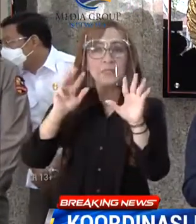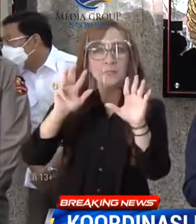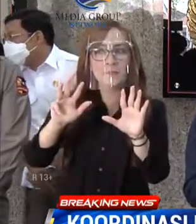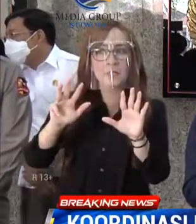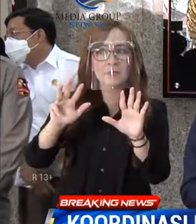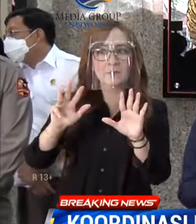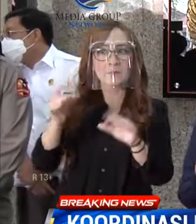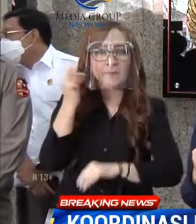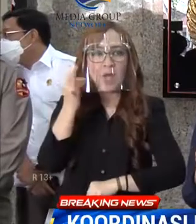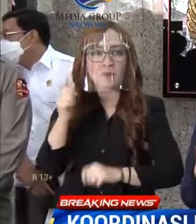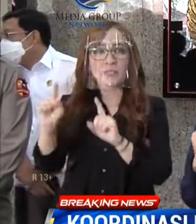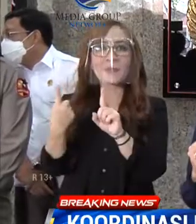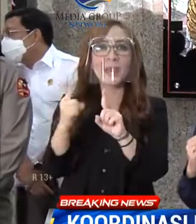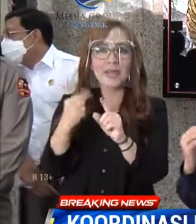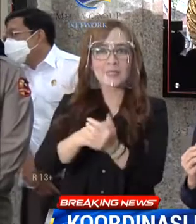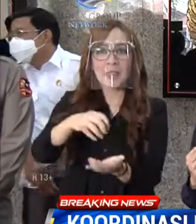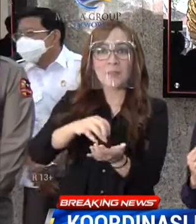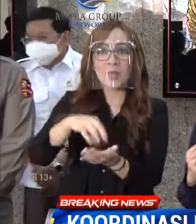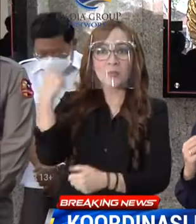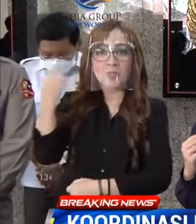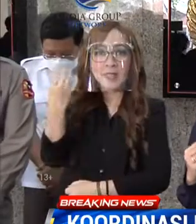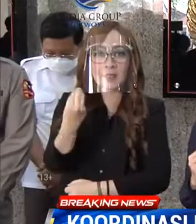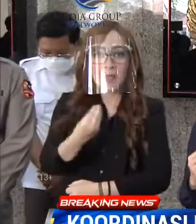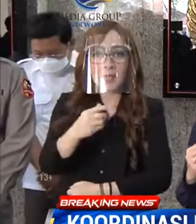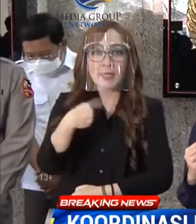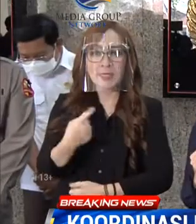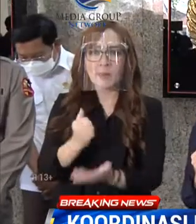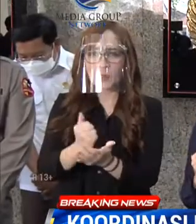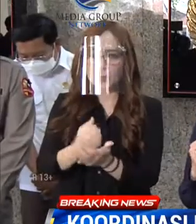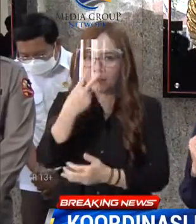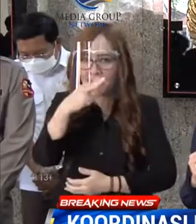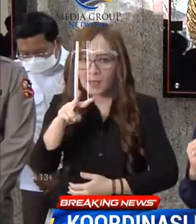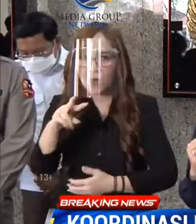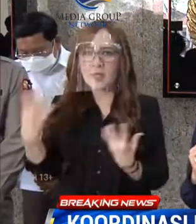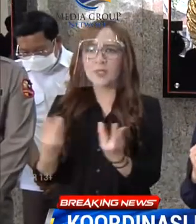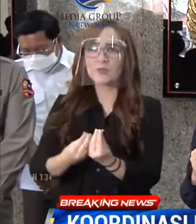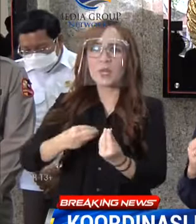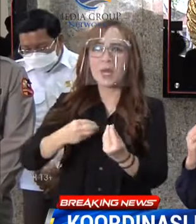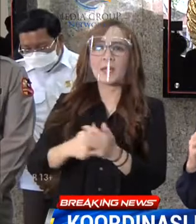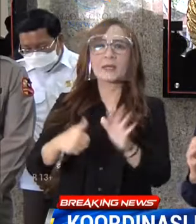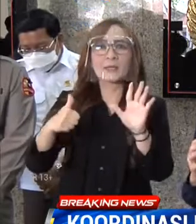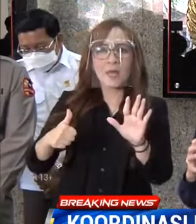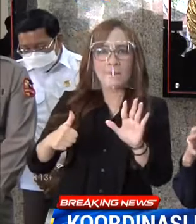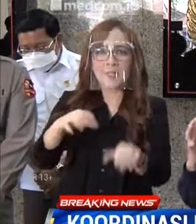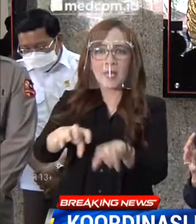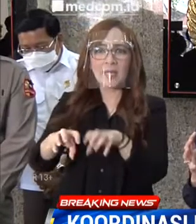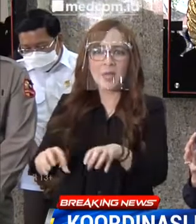11 daerah wisata, dan juga kami pantau betul daerah-daerah, ada 6 daerah yang rawan bencana. Jadi ini kami